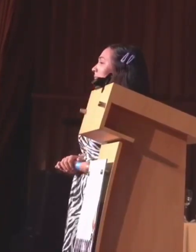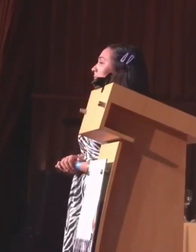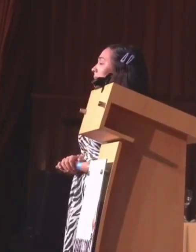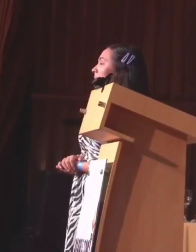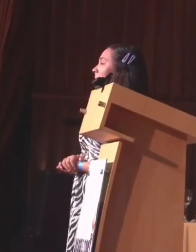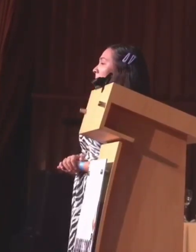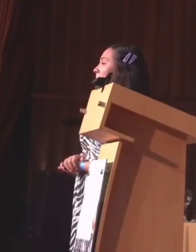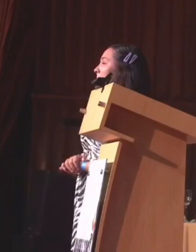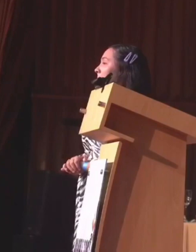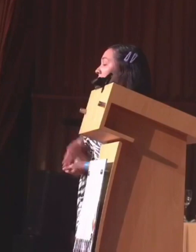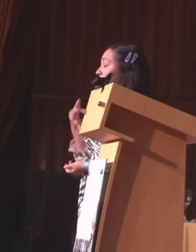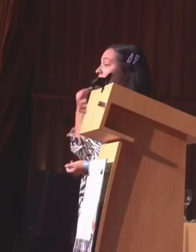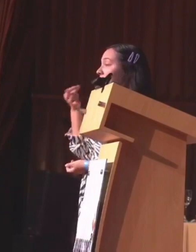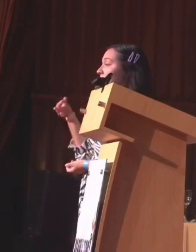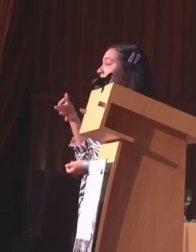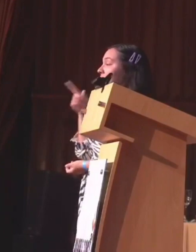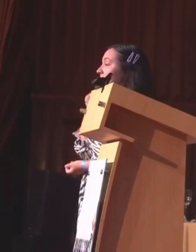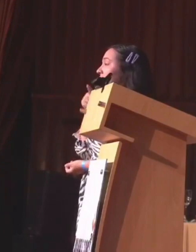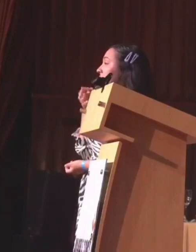De verdad.